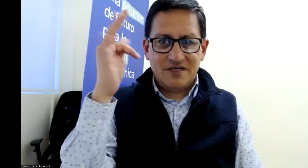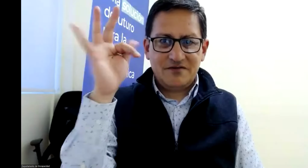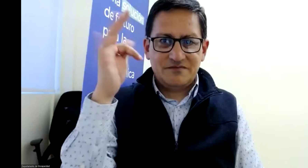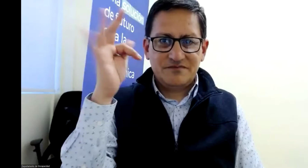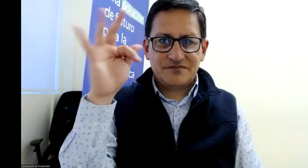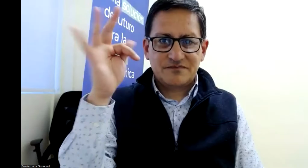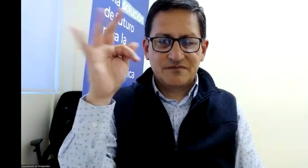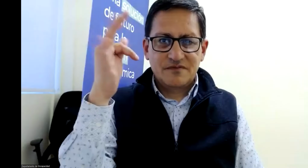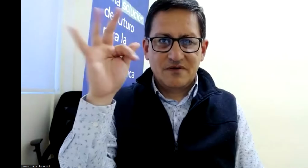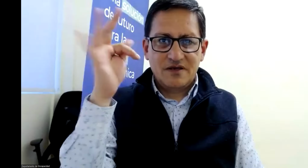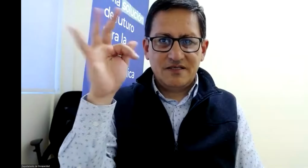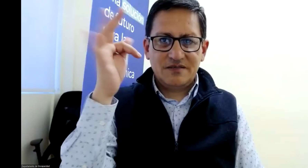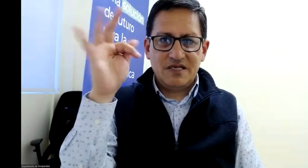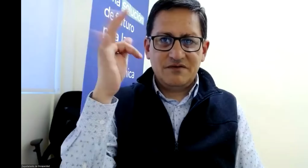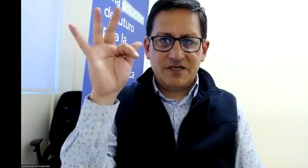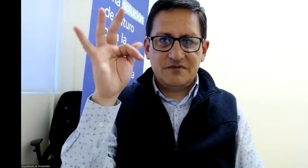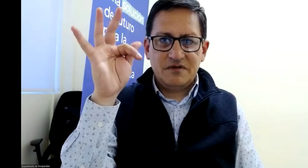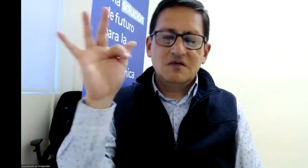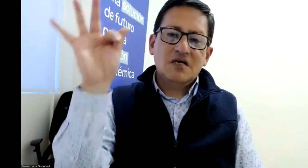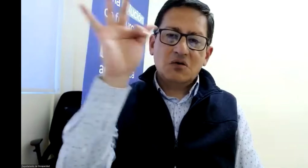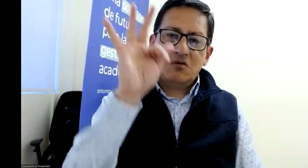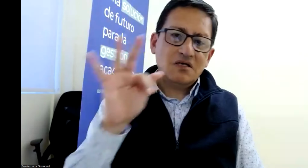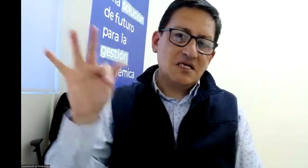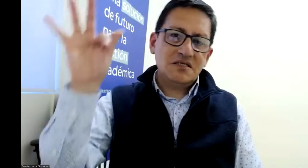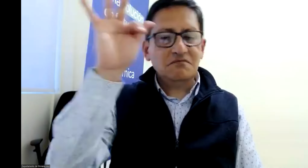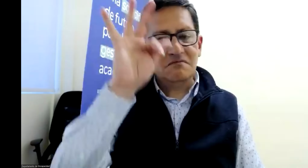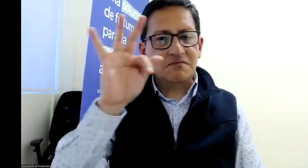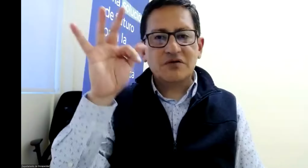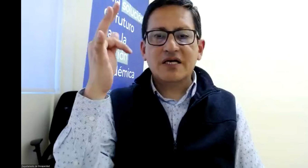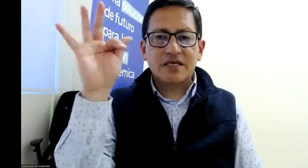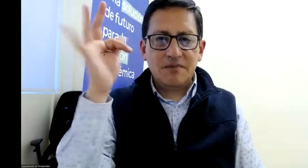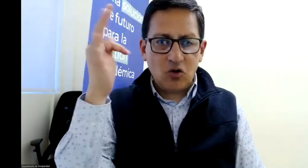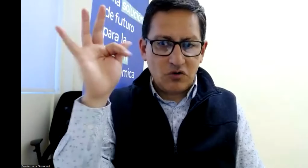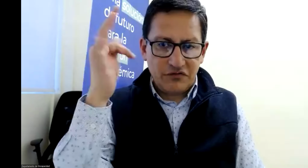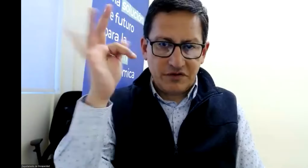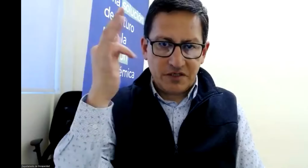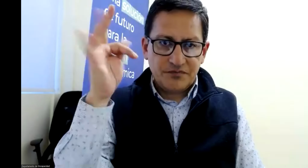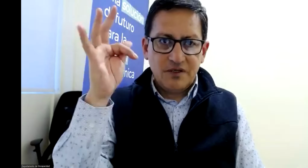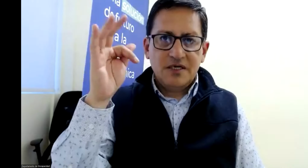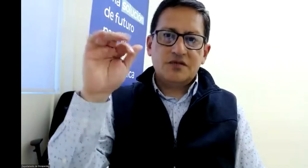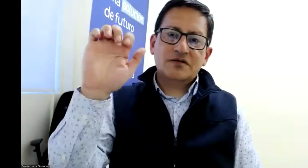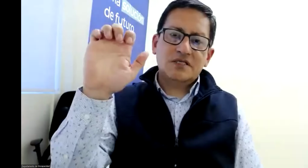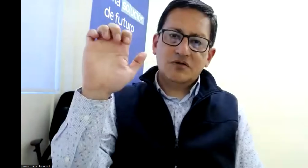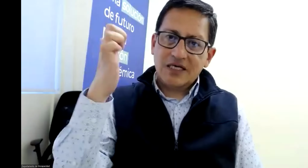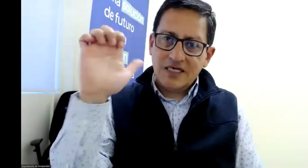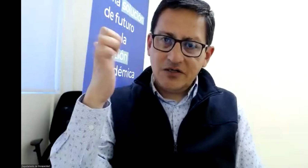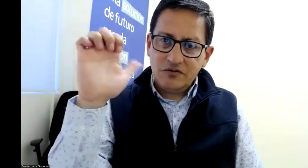Febrero. Ese es el mes de febrero. Algunos lo hacen así, pero este es el más común, febrero. Entonces, hacemos enero